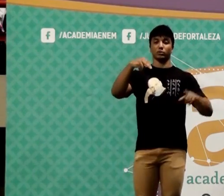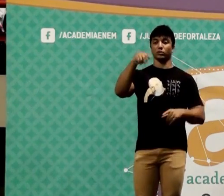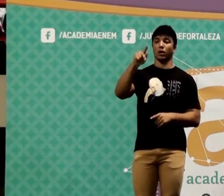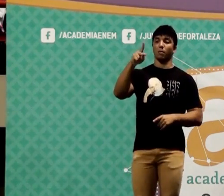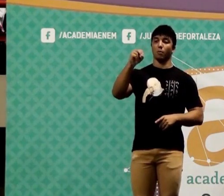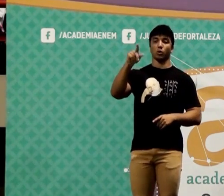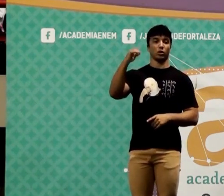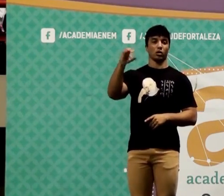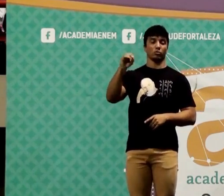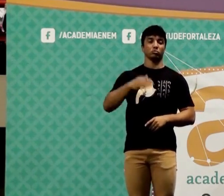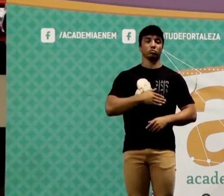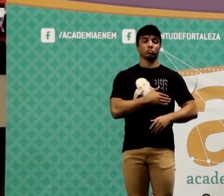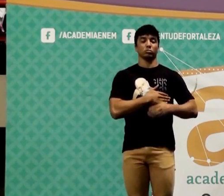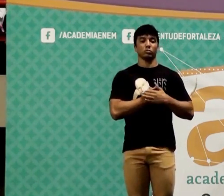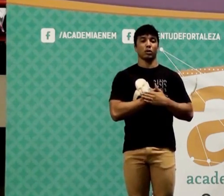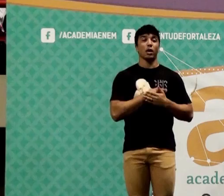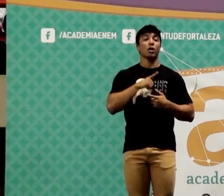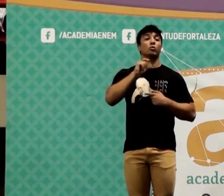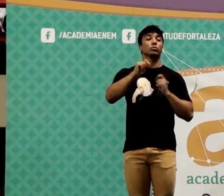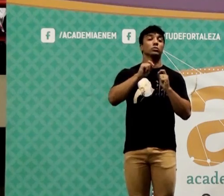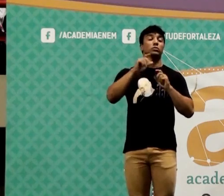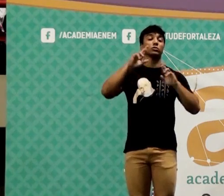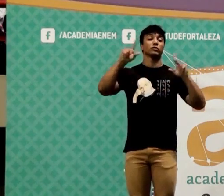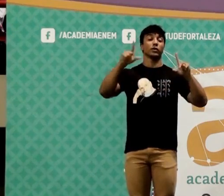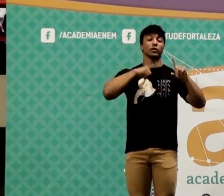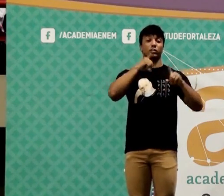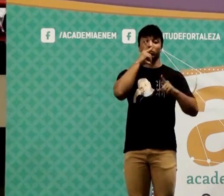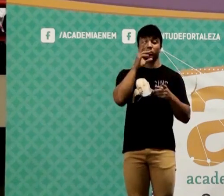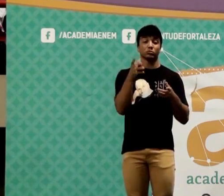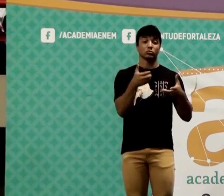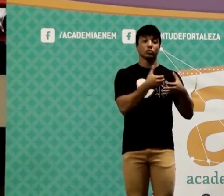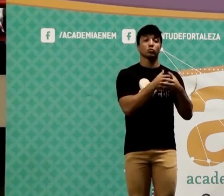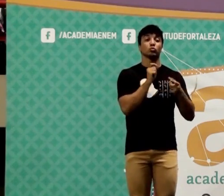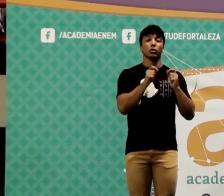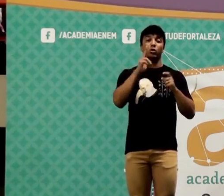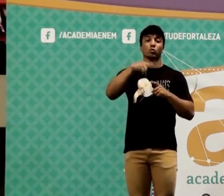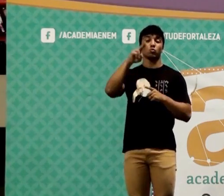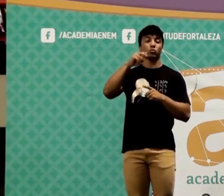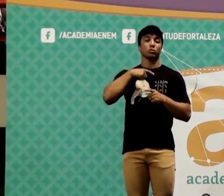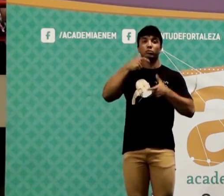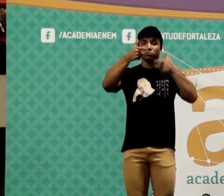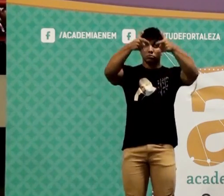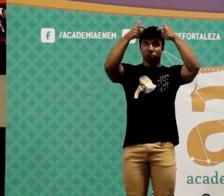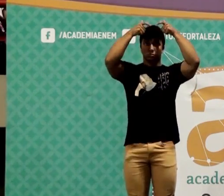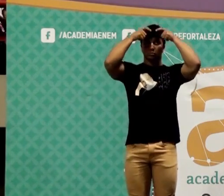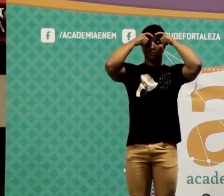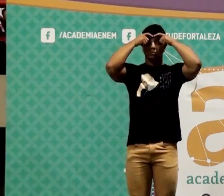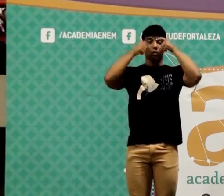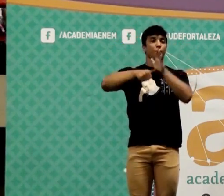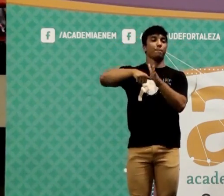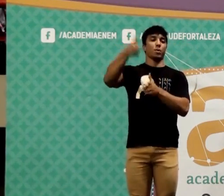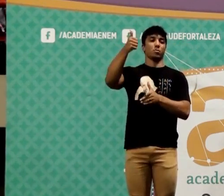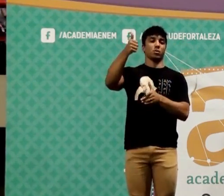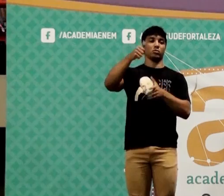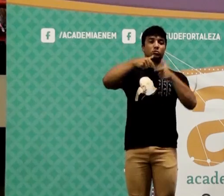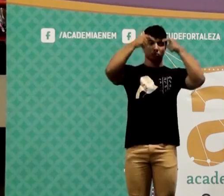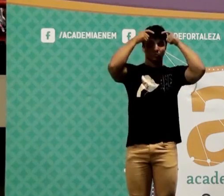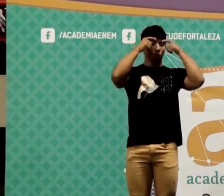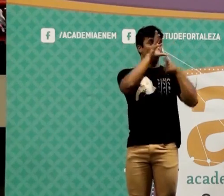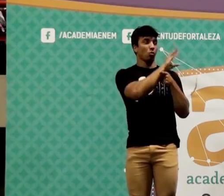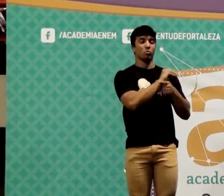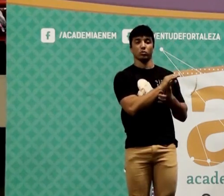negro sul-africano contra o apartheid foi inspirada pelos valores dos primeiros cristãos. Não. A luta dos negros contra o